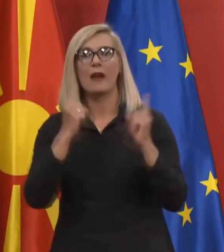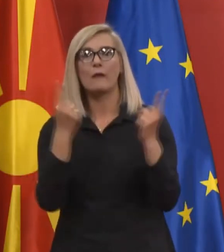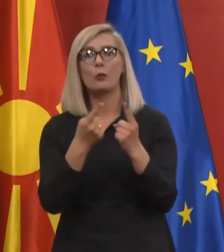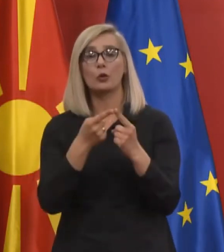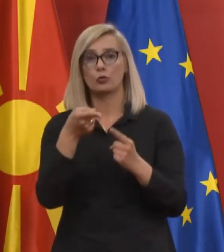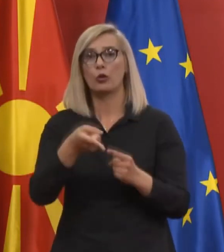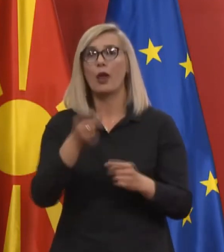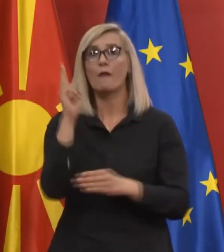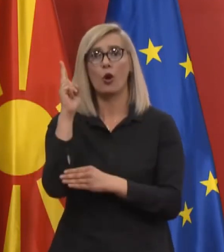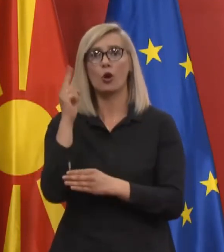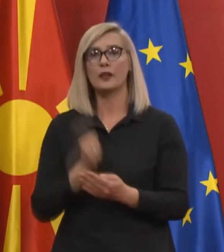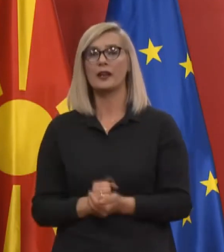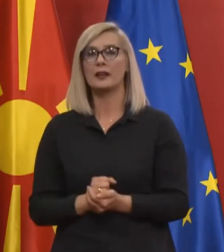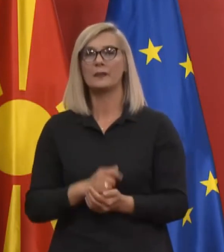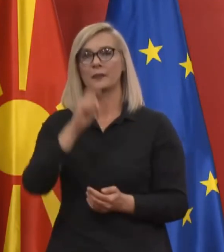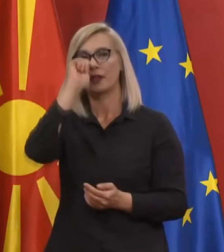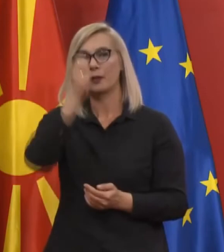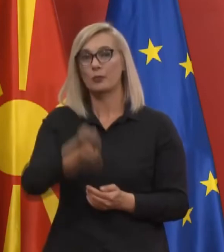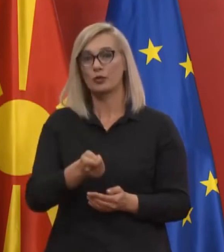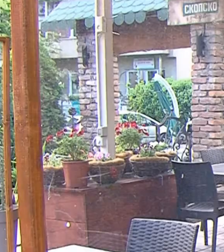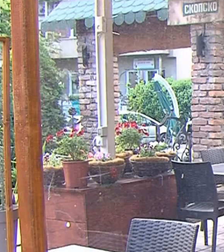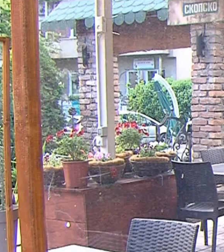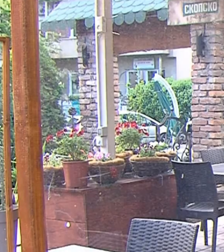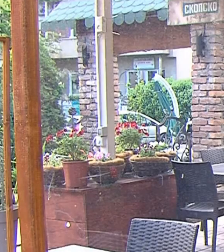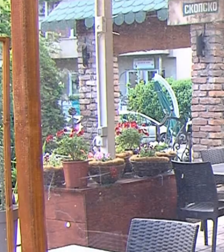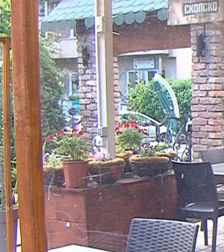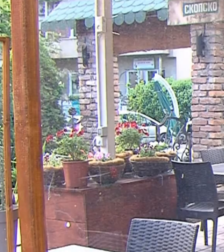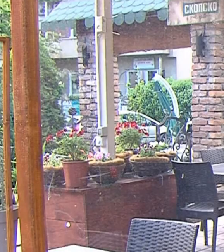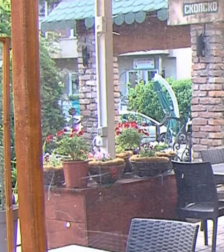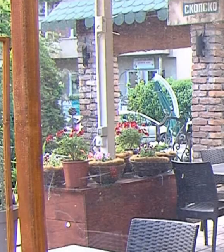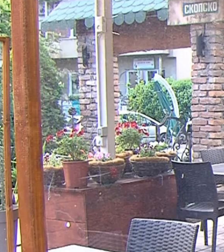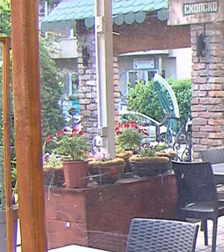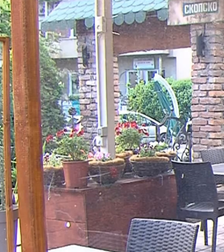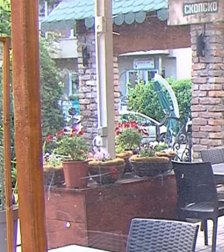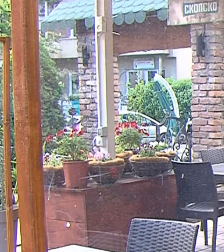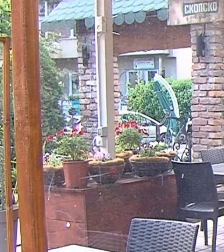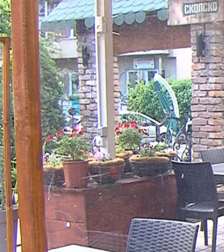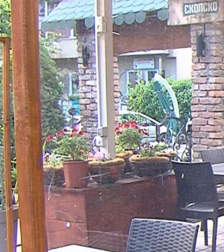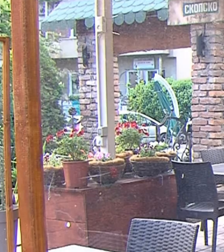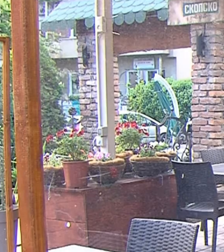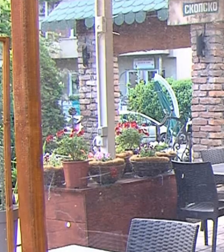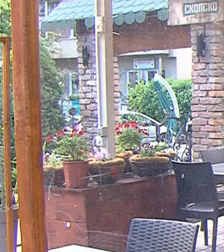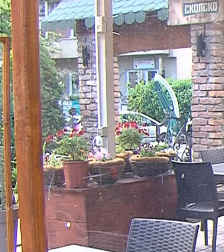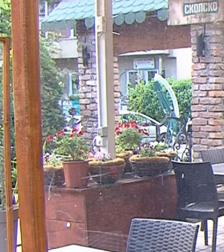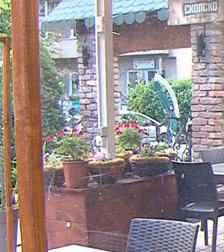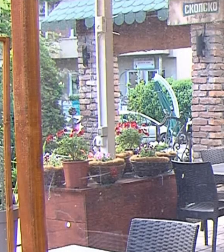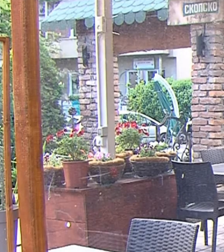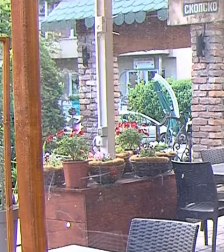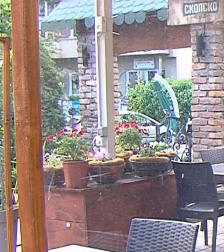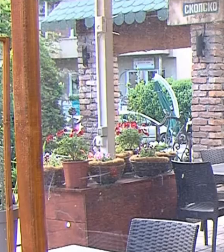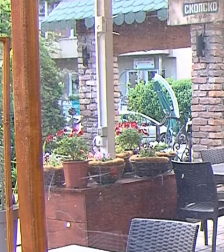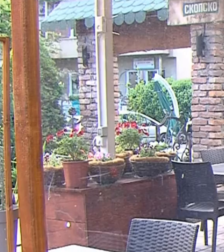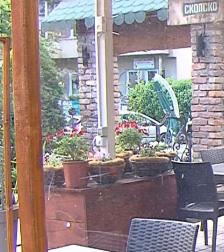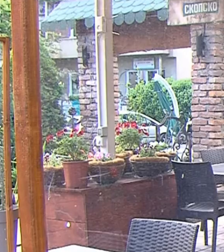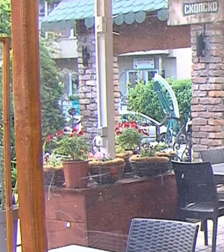punë në për hapësirat e hotelit. Të gjitha lehtësimet e masave restriktive, siç njoftuan drejtuesit e qeverisë, do të ndiqen